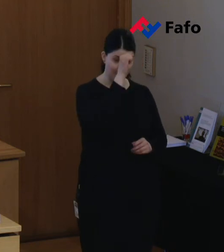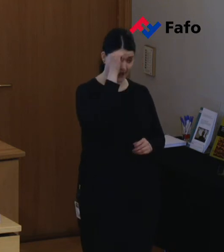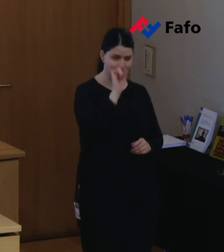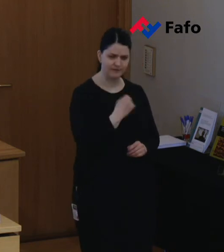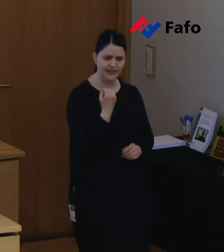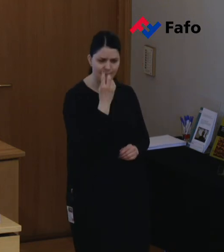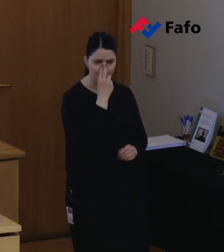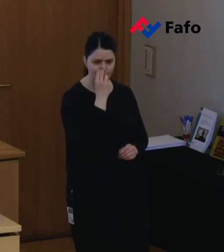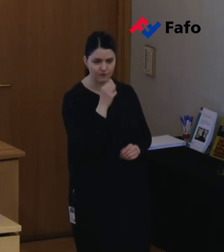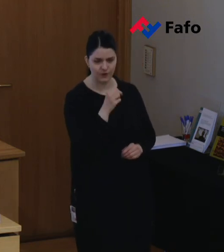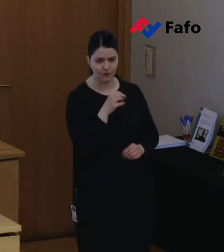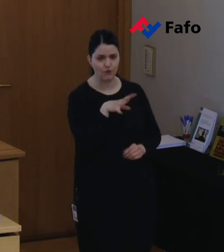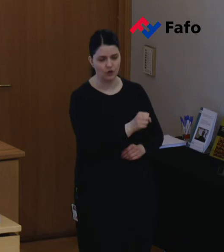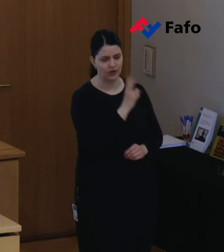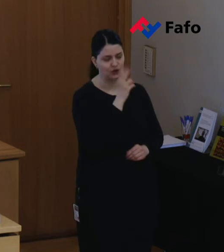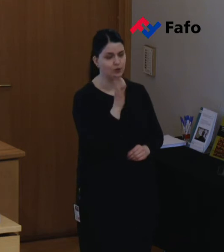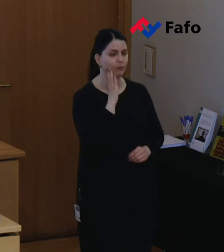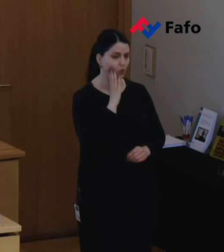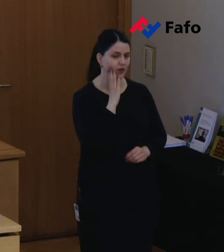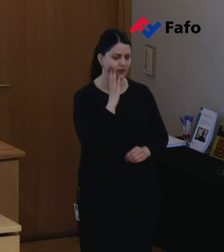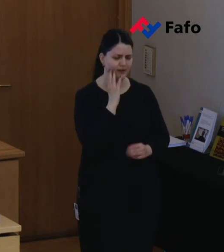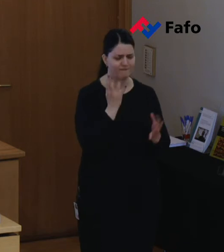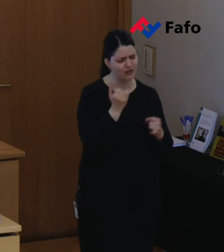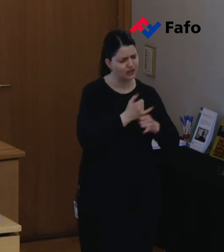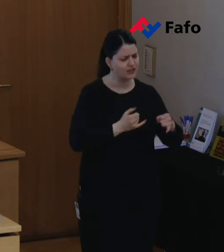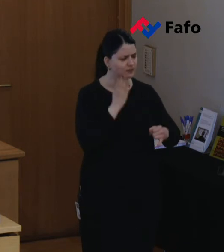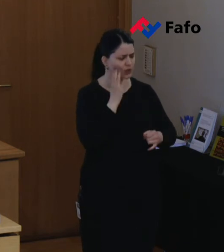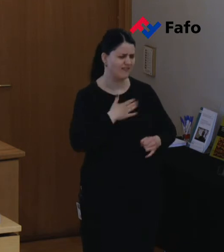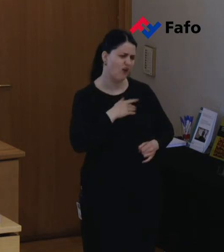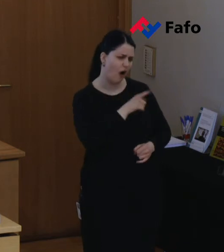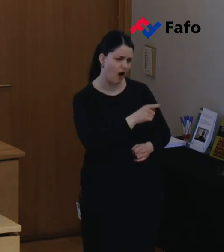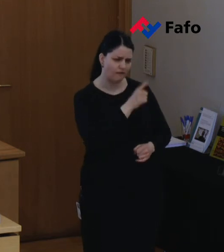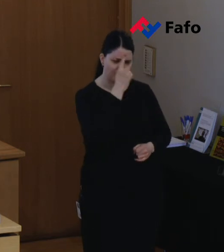fall forsøkt å skaffe en ny bolig. Hva bolig tenker du kan fungere for deg?